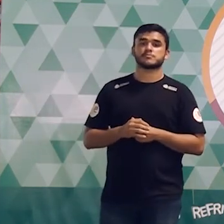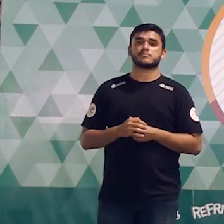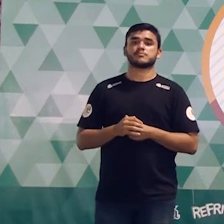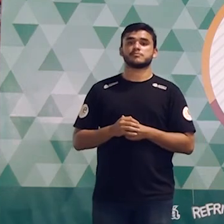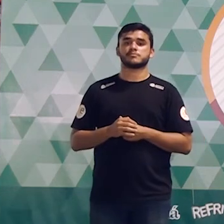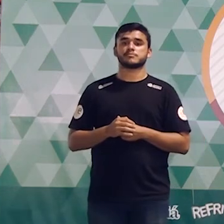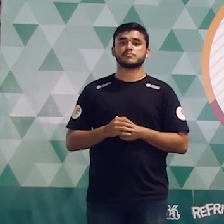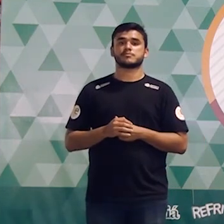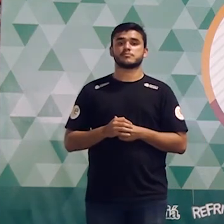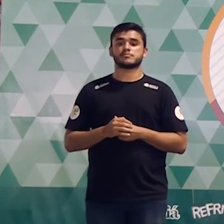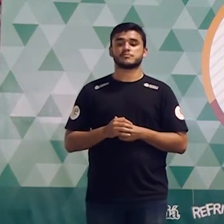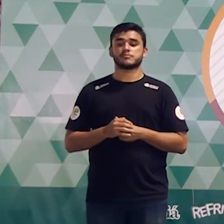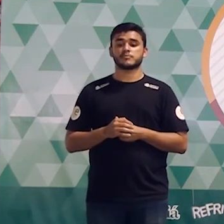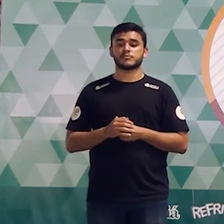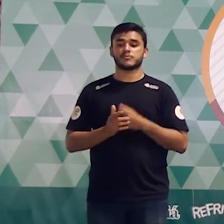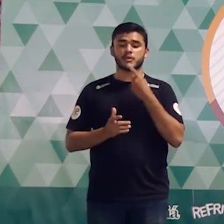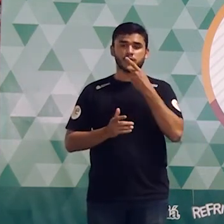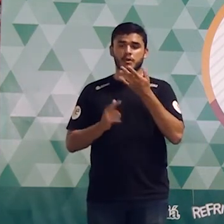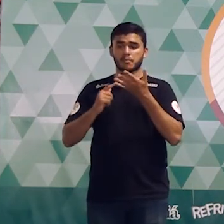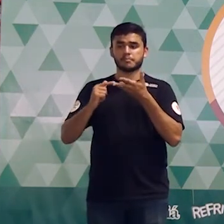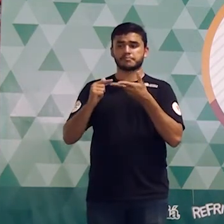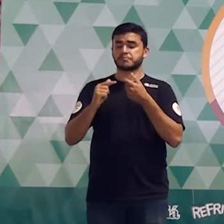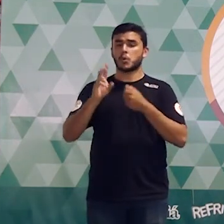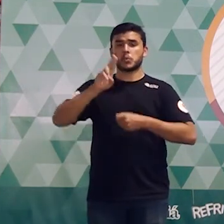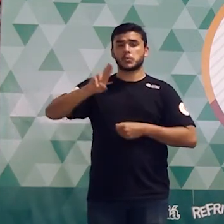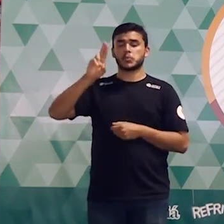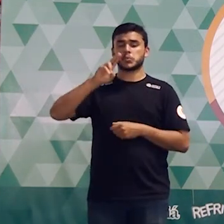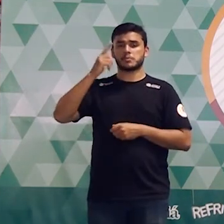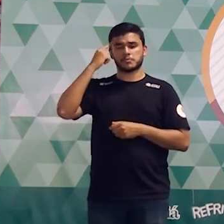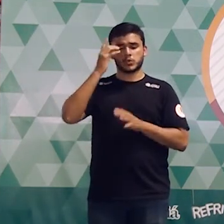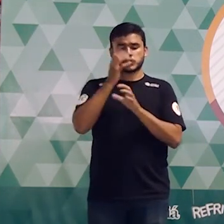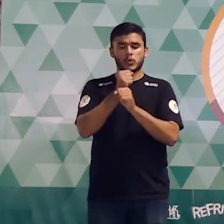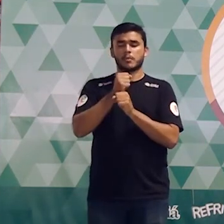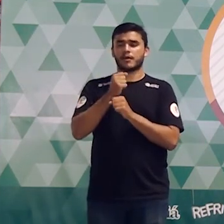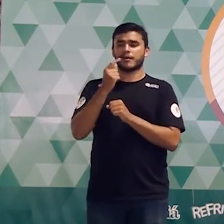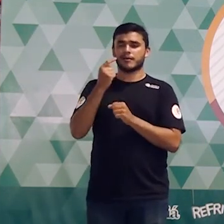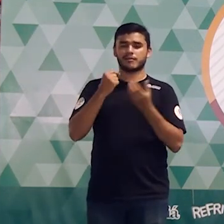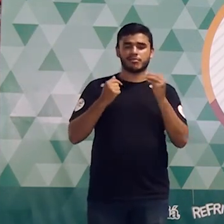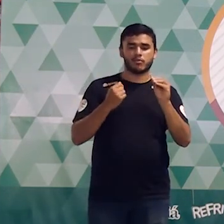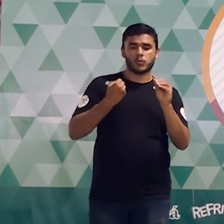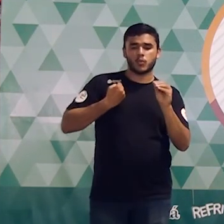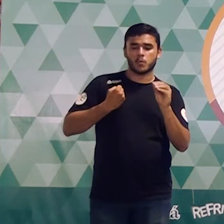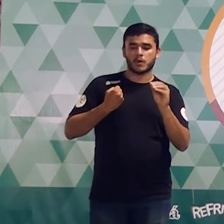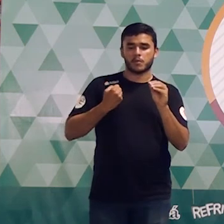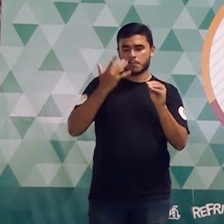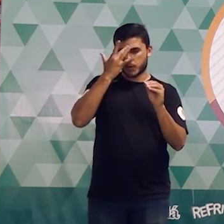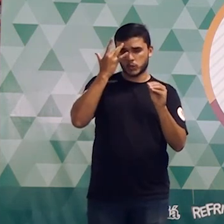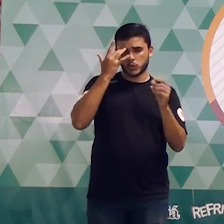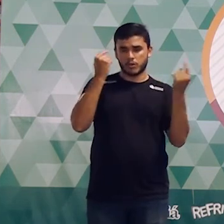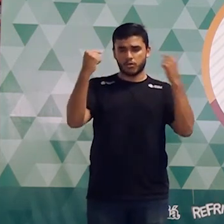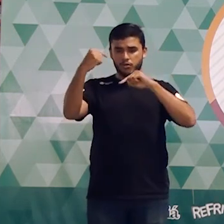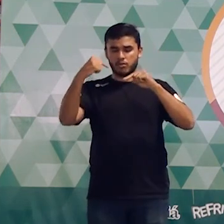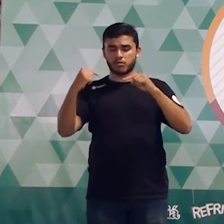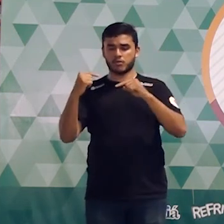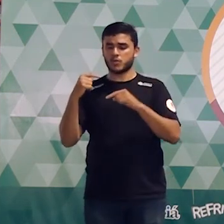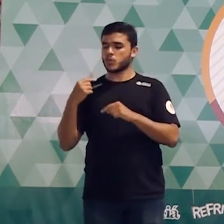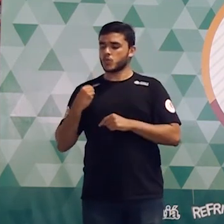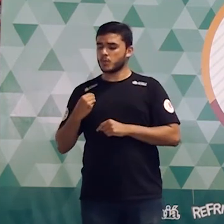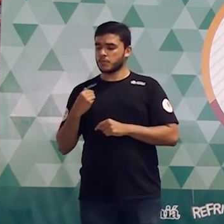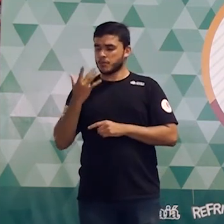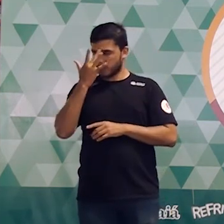Essa fórmula, como eu disse, não é tão usada e a gente não vai usar ela, a menos que seja realmente muito importante.